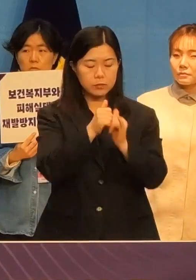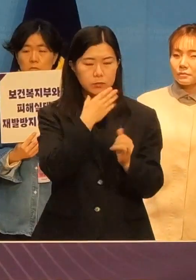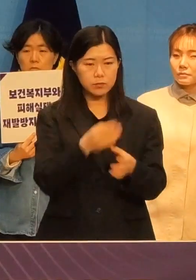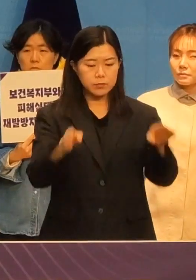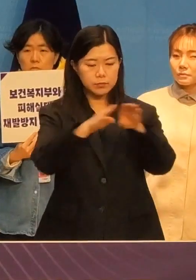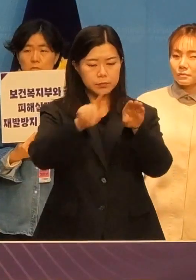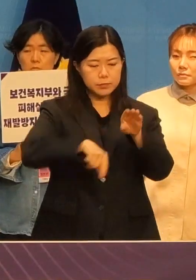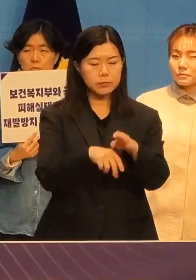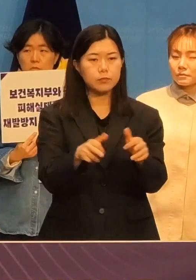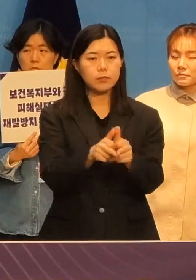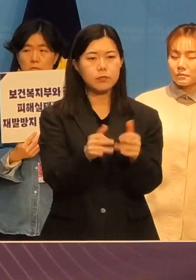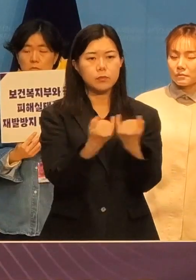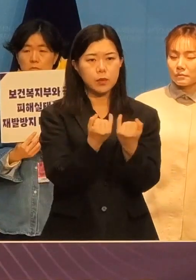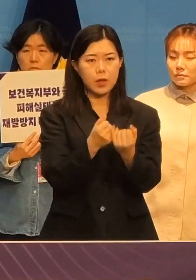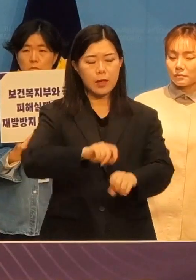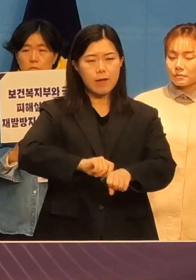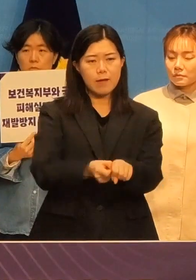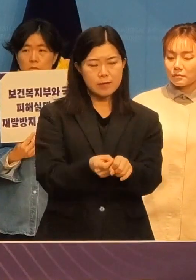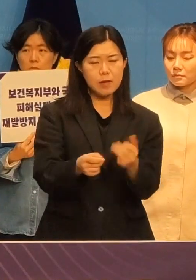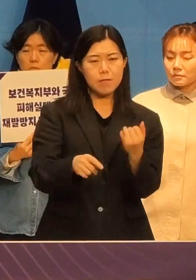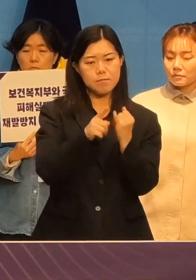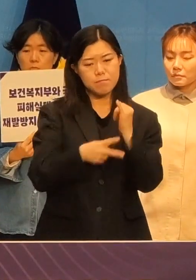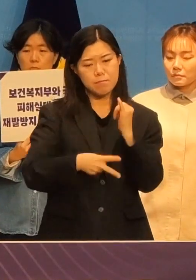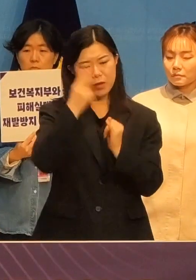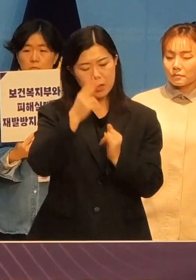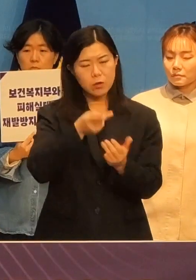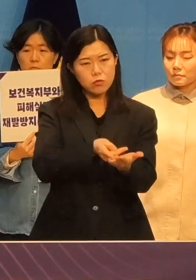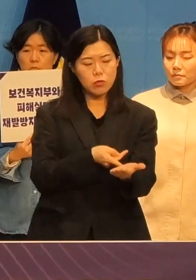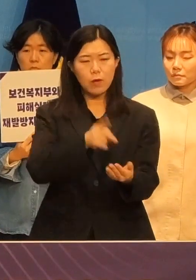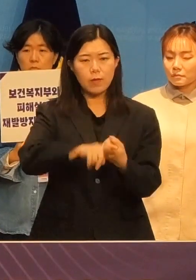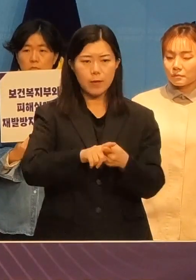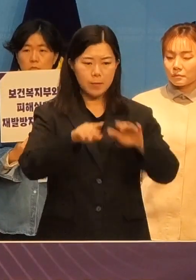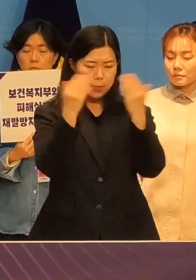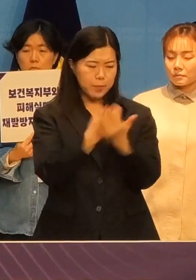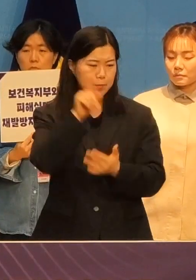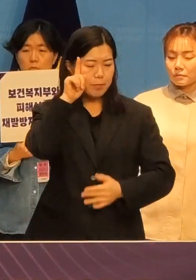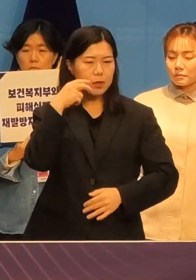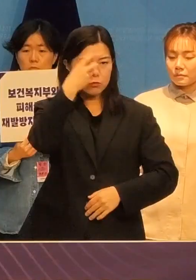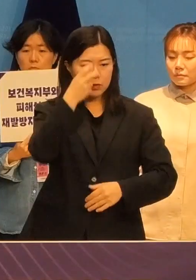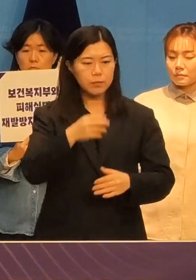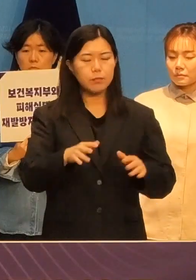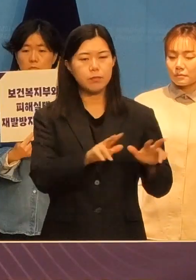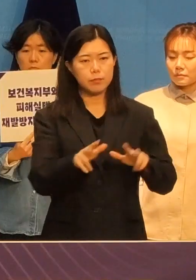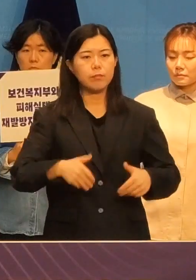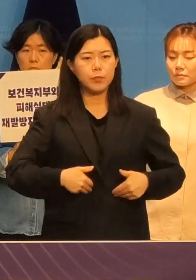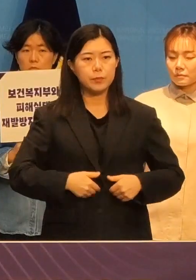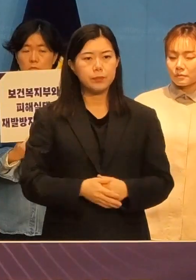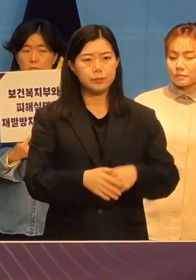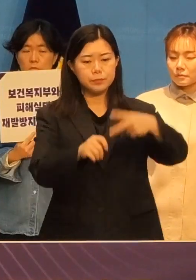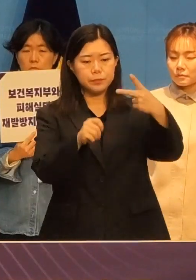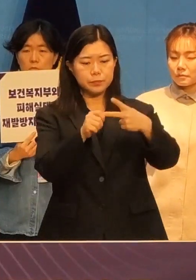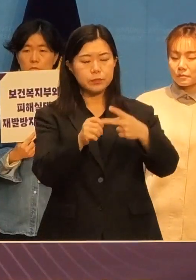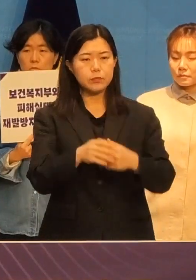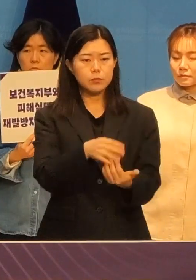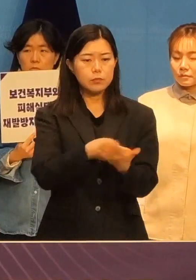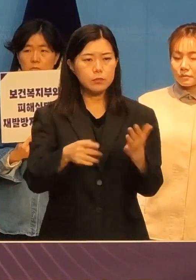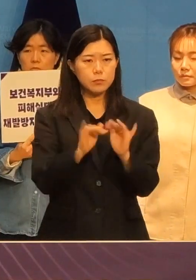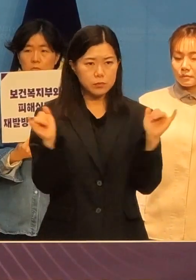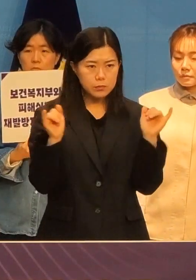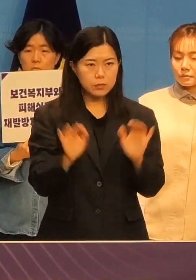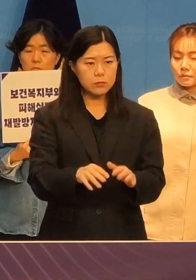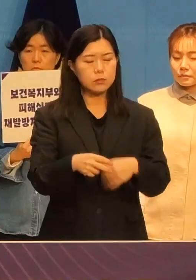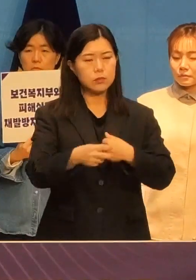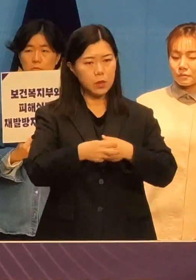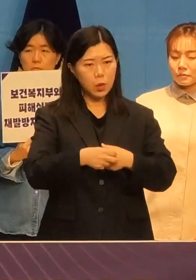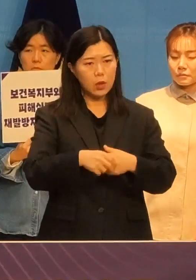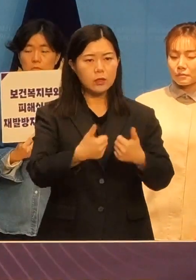내 장애 여성 강제 피임 시술에 대한 전면적인 실태 조사를 즉각 실시할 것. 둘째, 피해자들에게 의료,